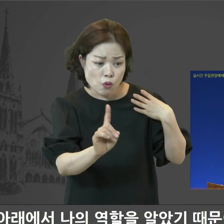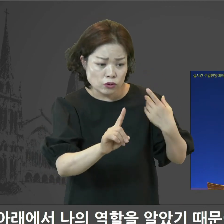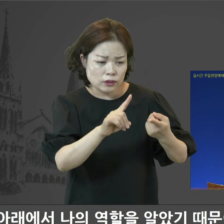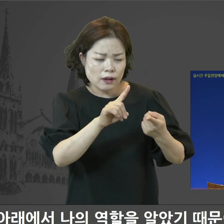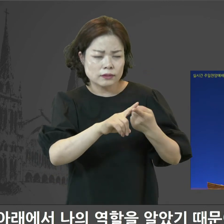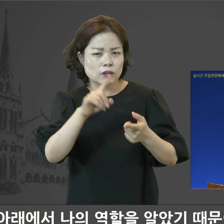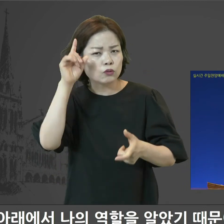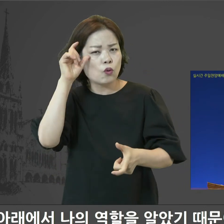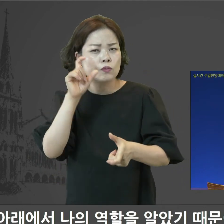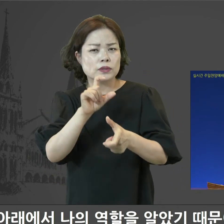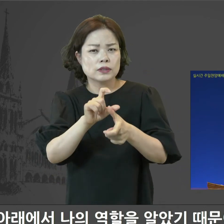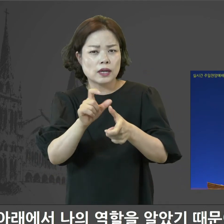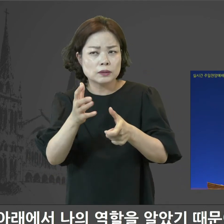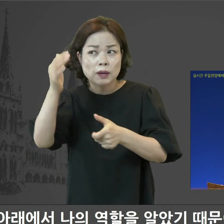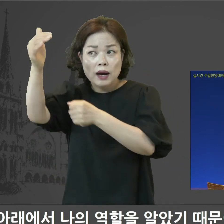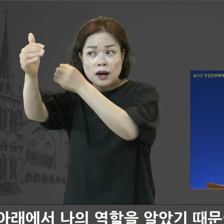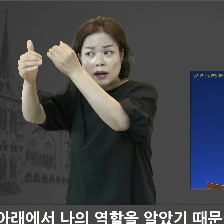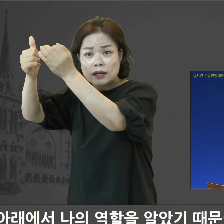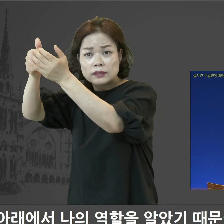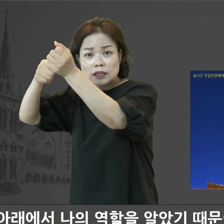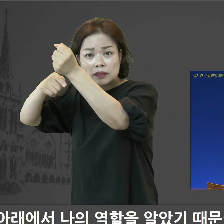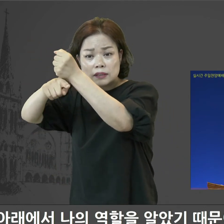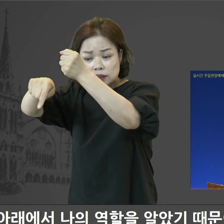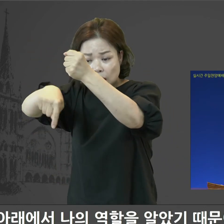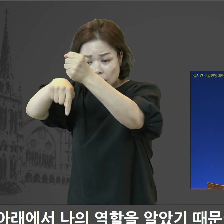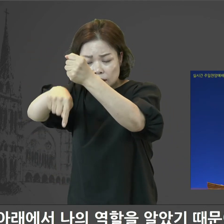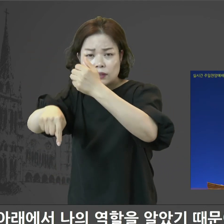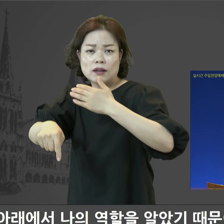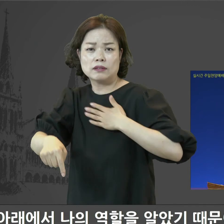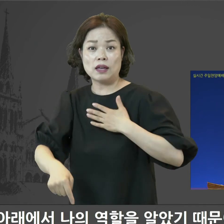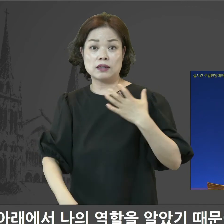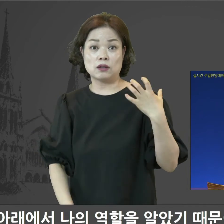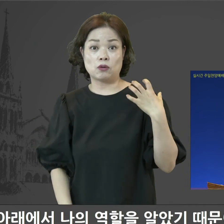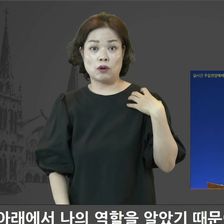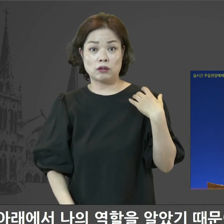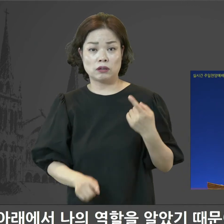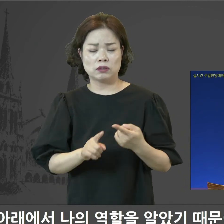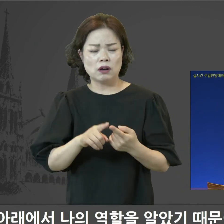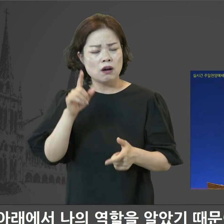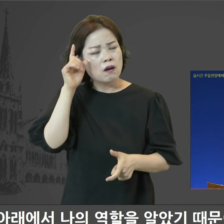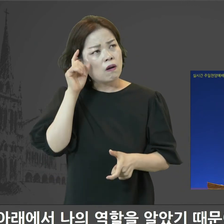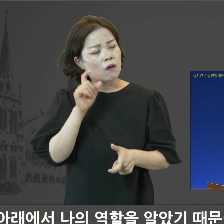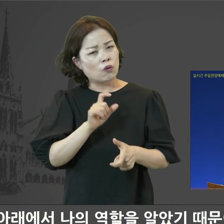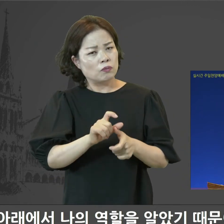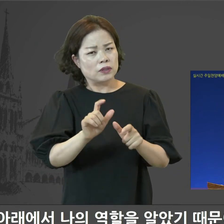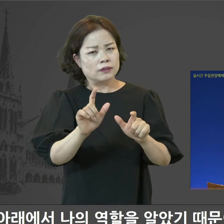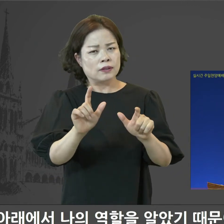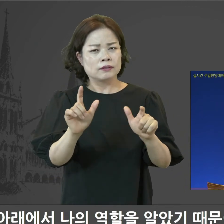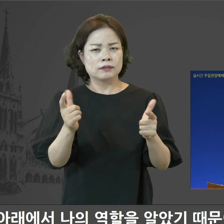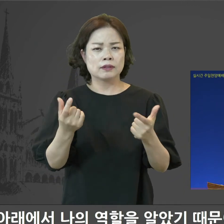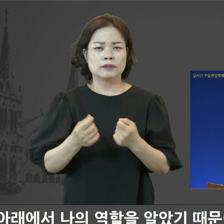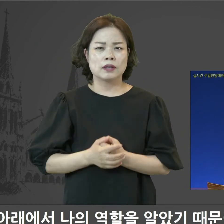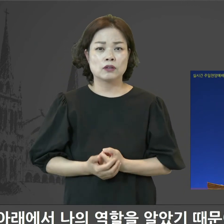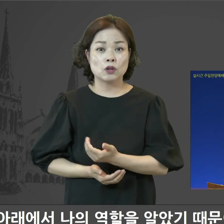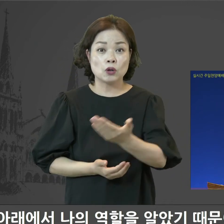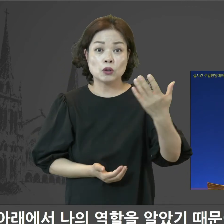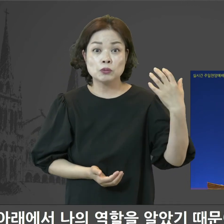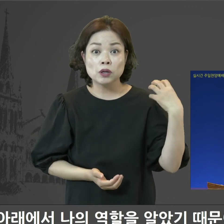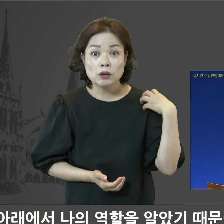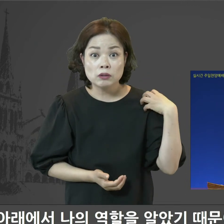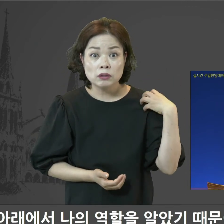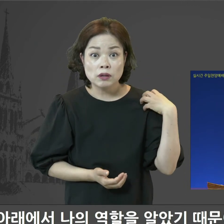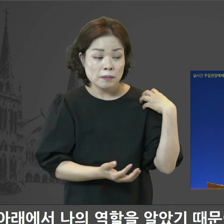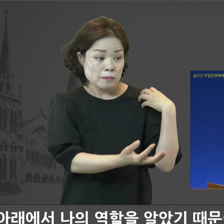무엇일까를 고민하지만 하나님의 뜻 아래에서 나의 역할에 대해서는 많이 고민을 하지 않은 것 같아요. 여러분의 역할